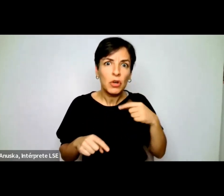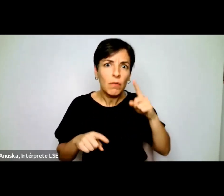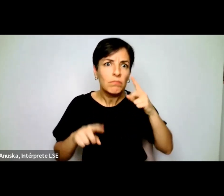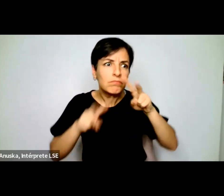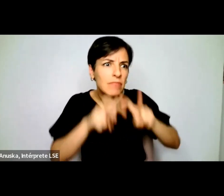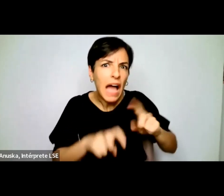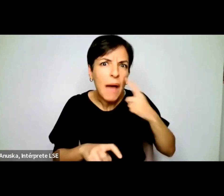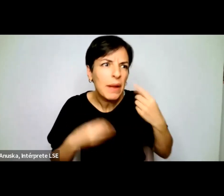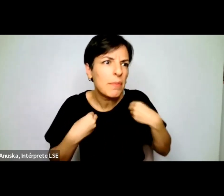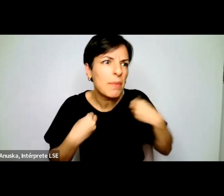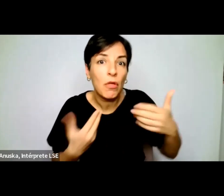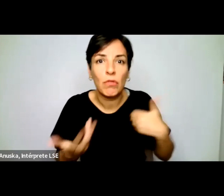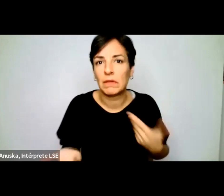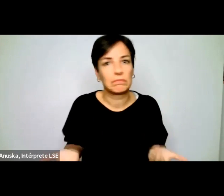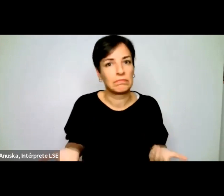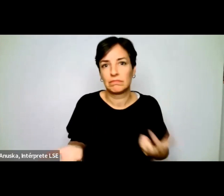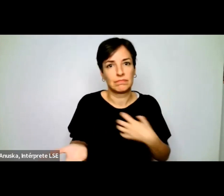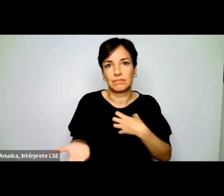electrónico, teléfono,